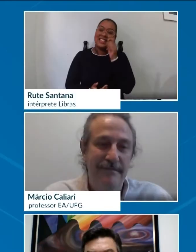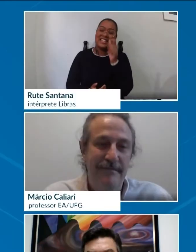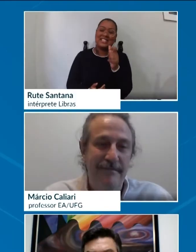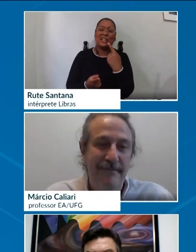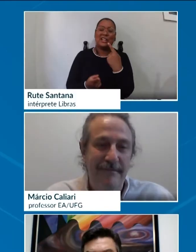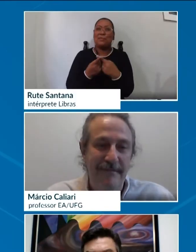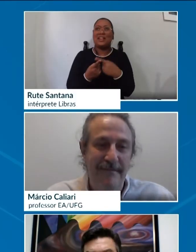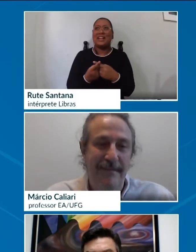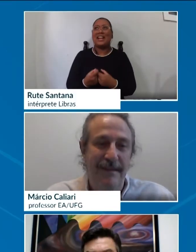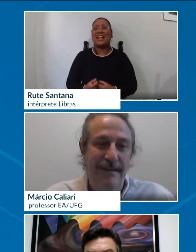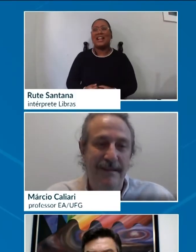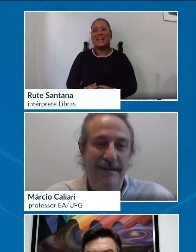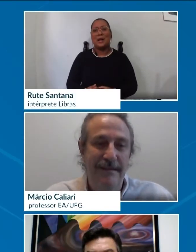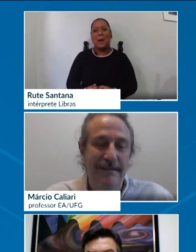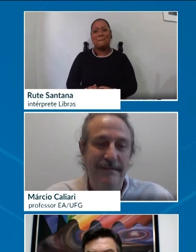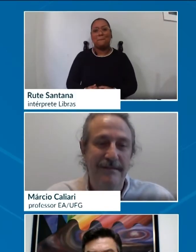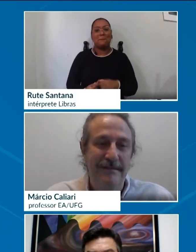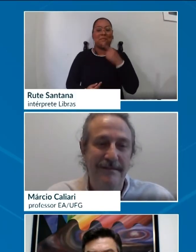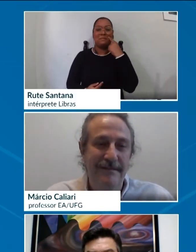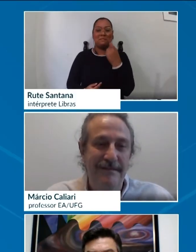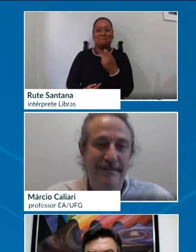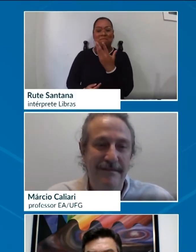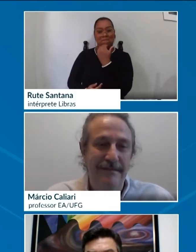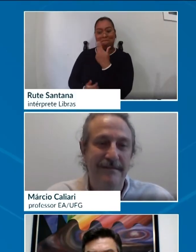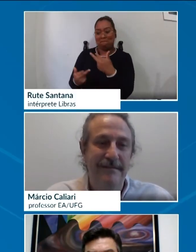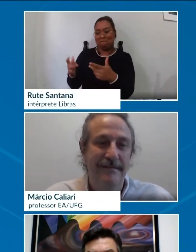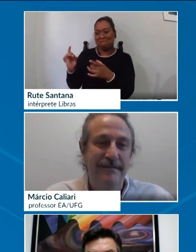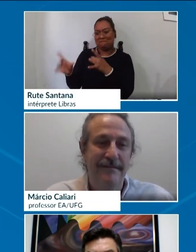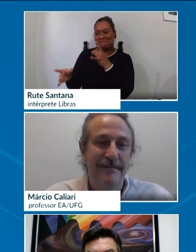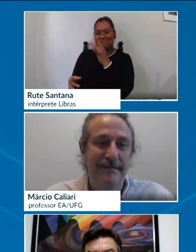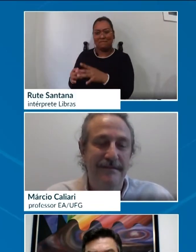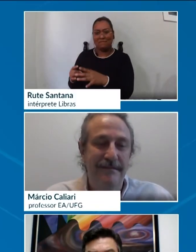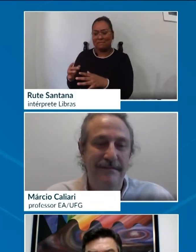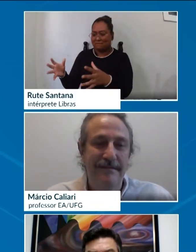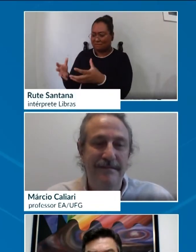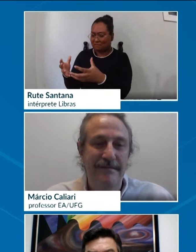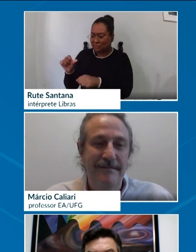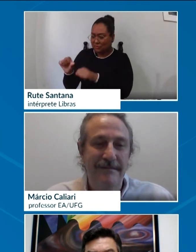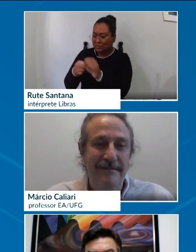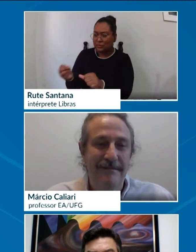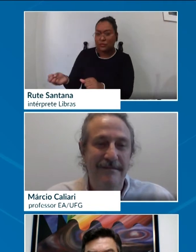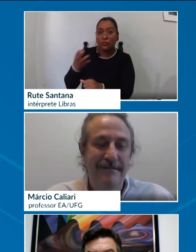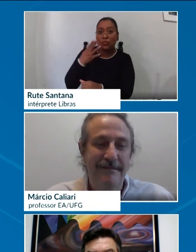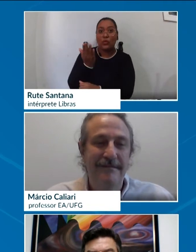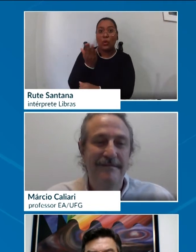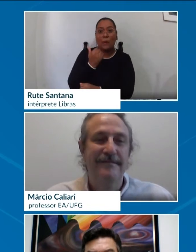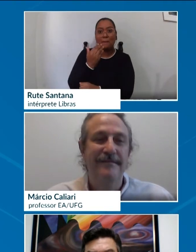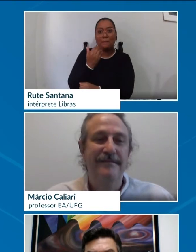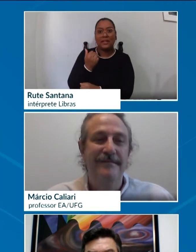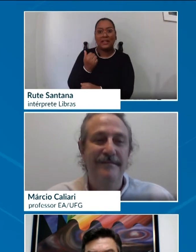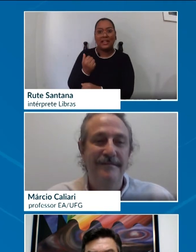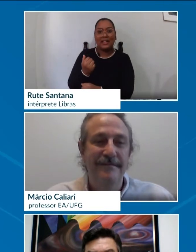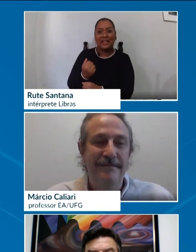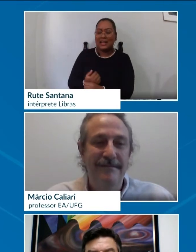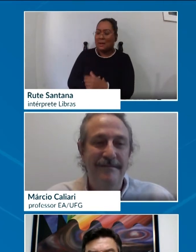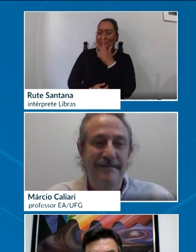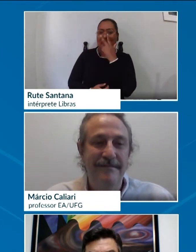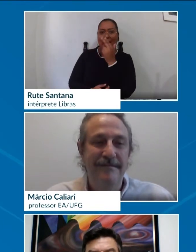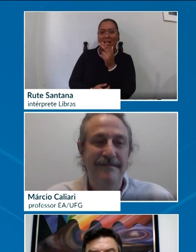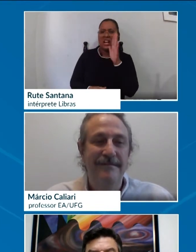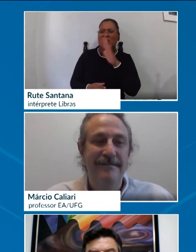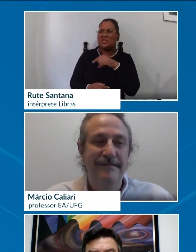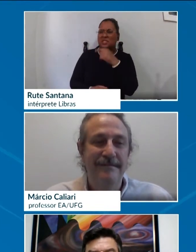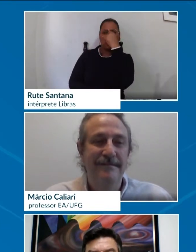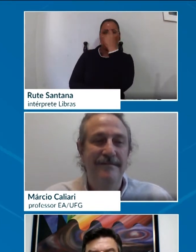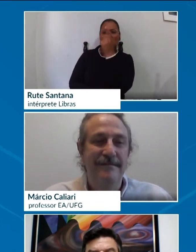de restos de alimentos, resíduos, se tornarem outros alimentos, eles também se tornam objetos assim que a gente, de princípio, não pensa, né,